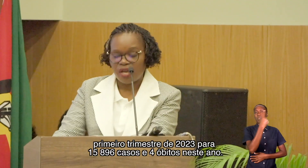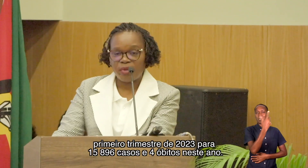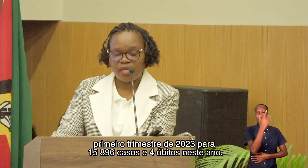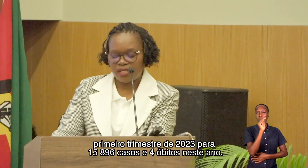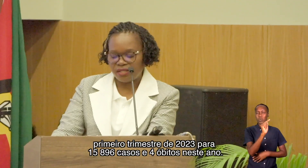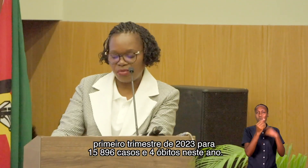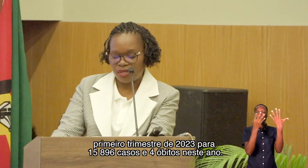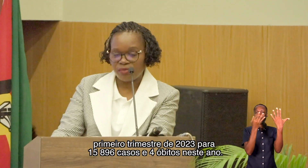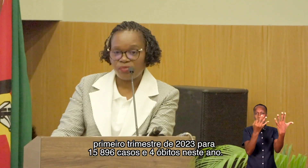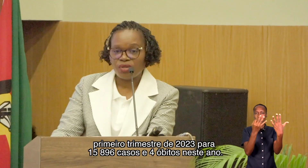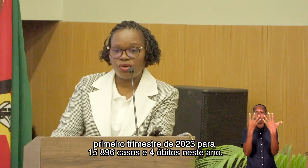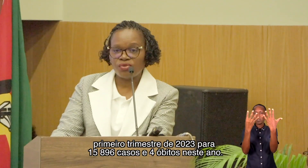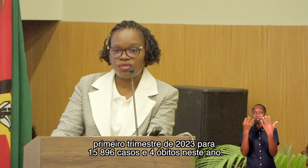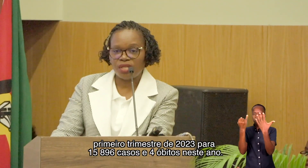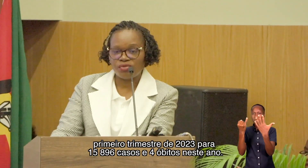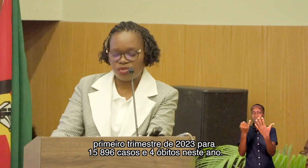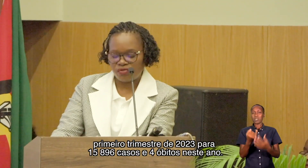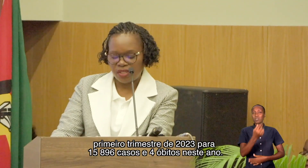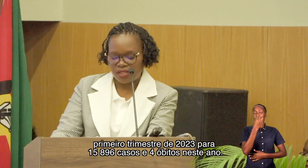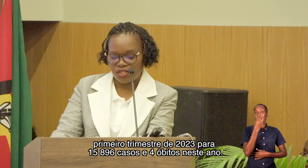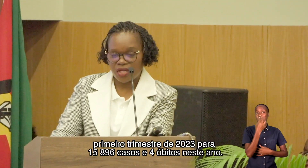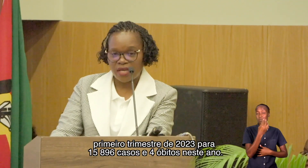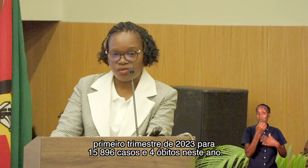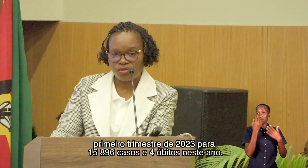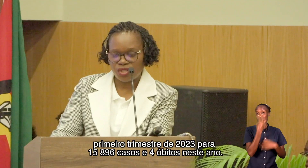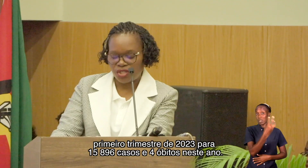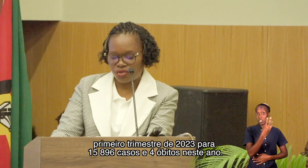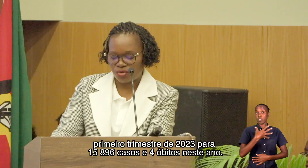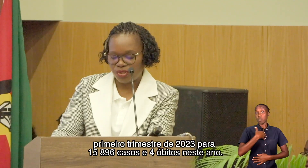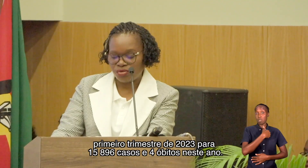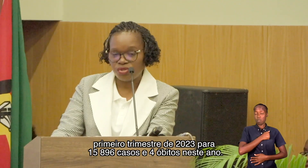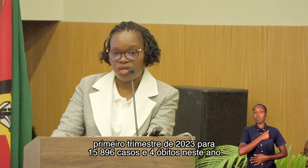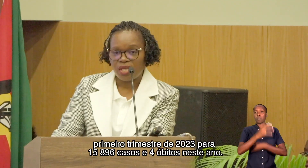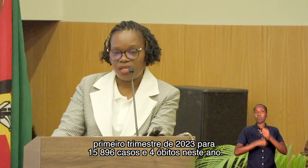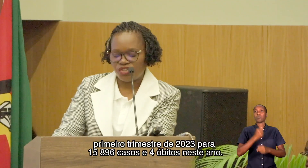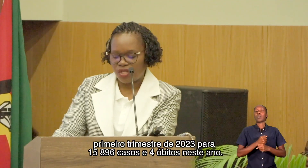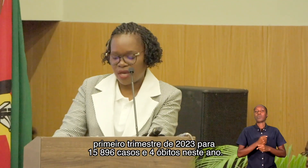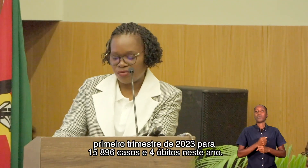para 15.896 casos e 3 óbitos neste ano.